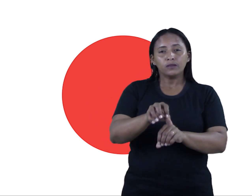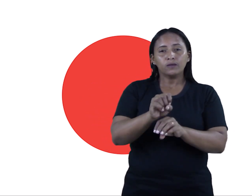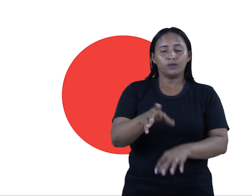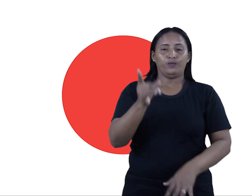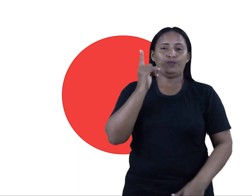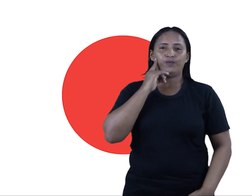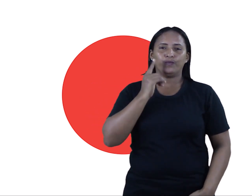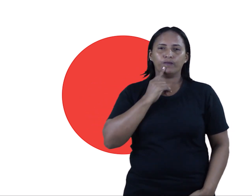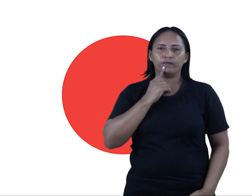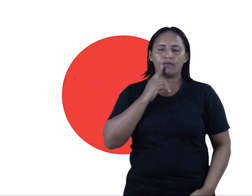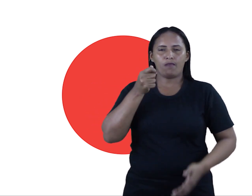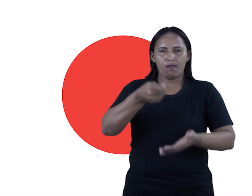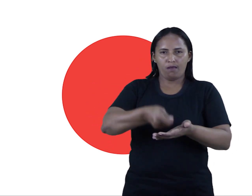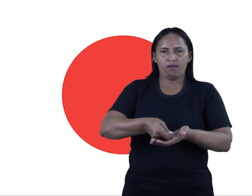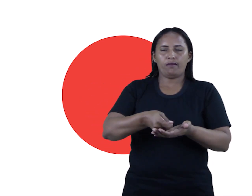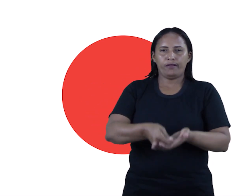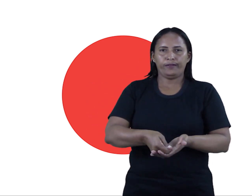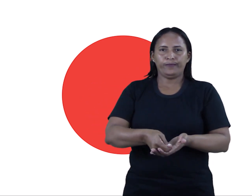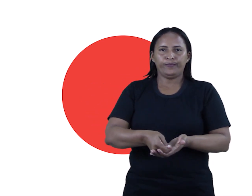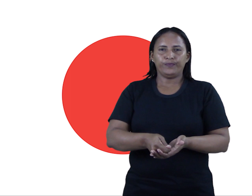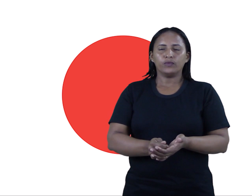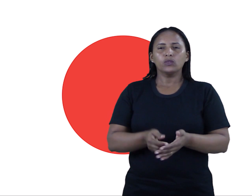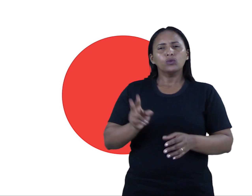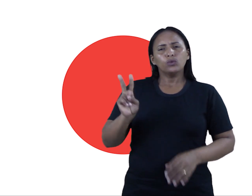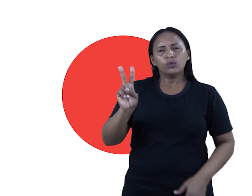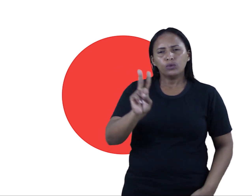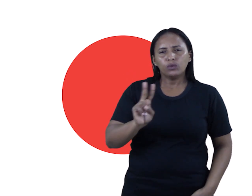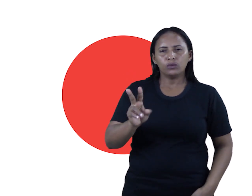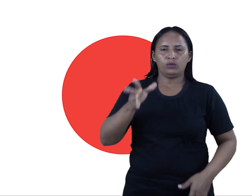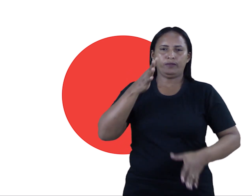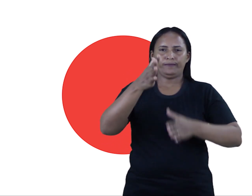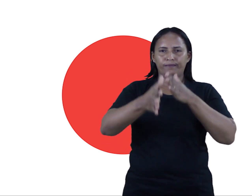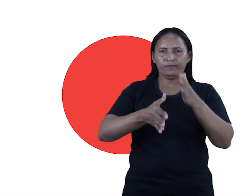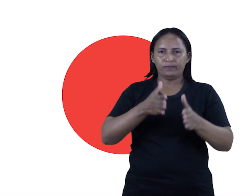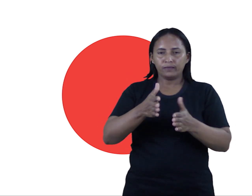tornou-se obrigatória e o uso da língua de sinais começou a ser valorizado.